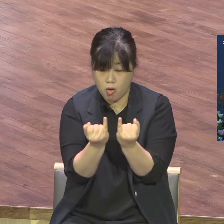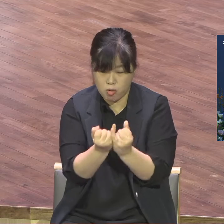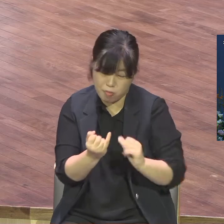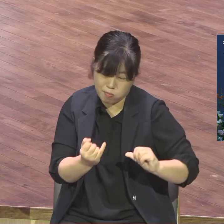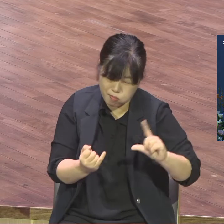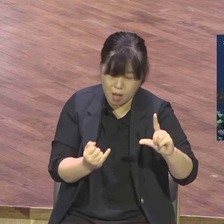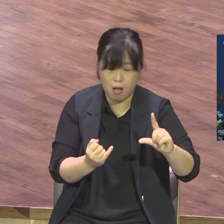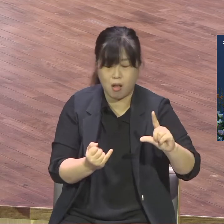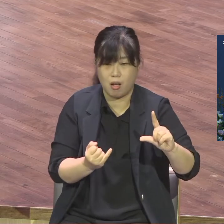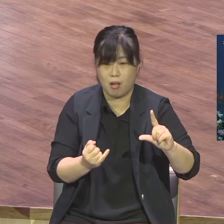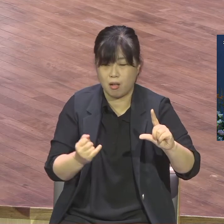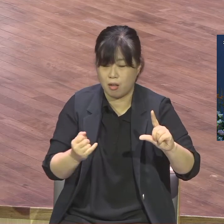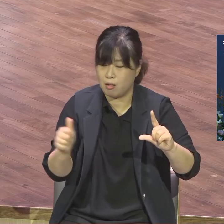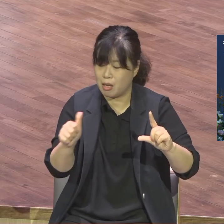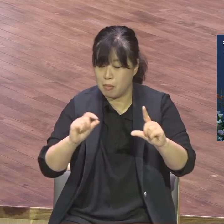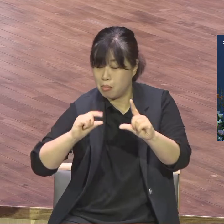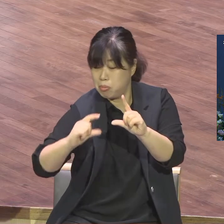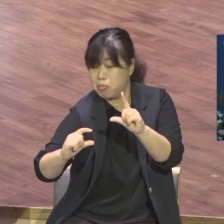나머지 아는 게 없으니까.